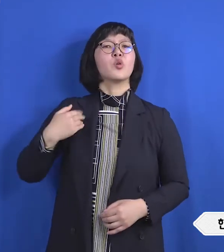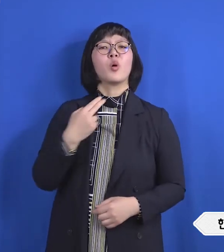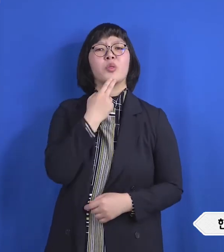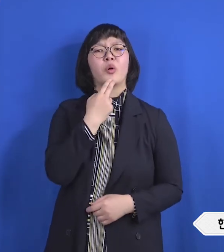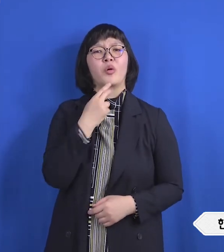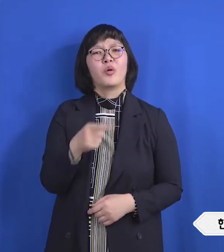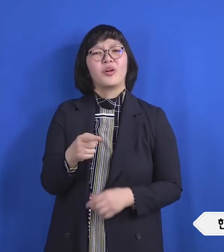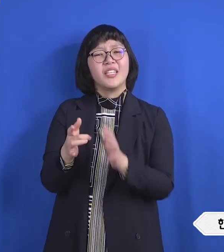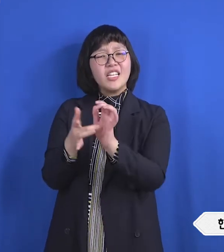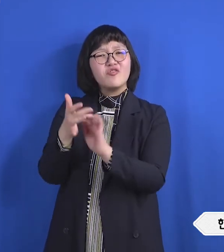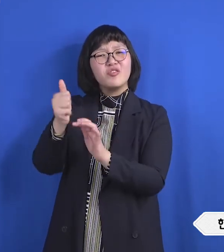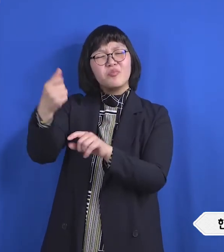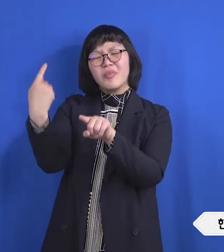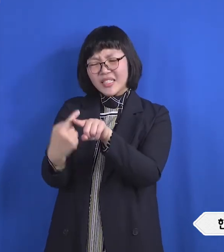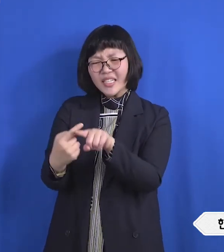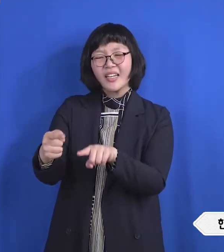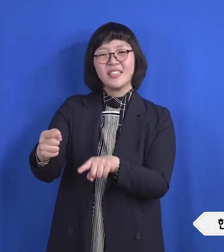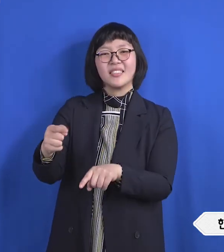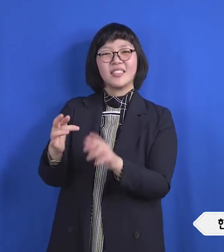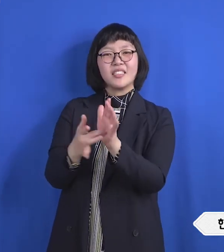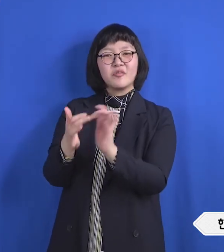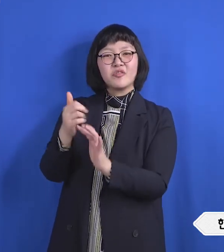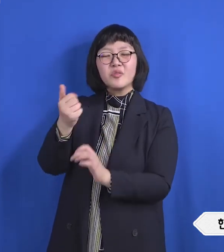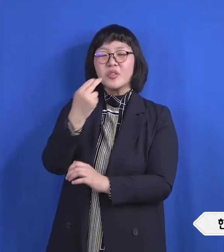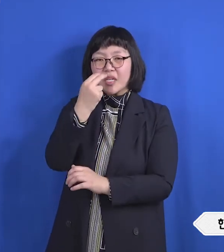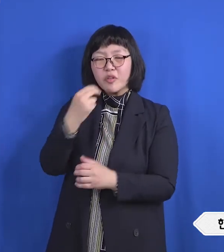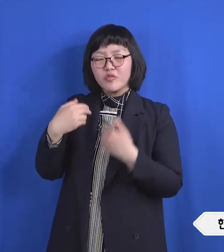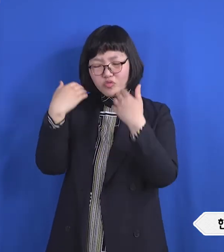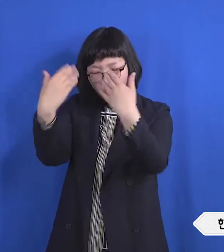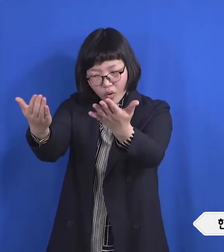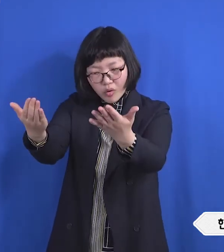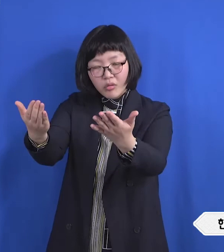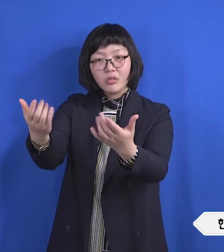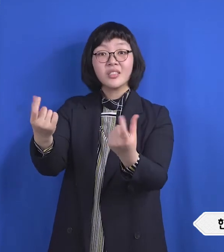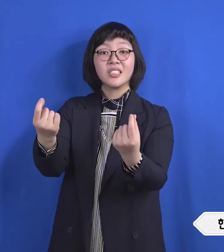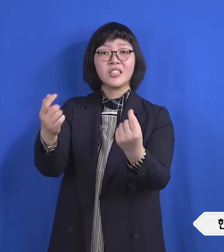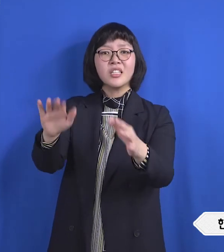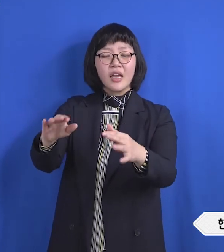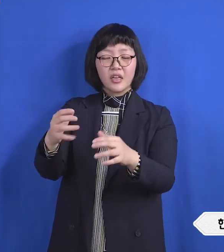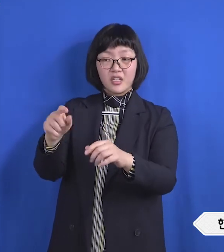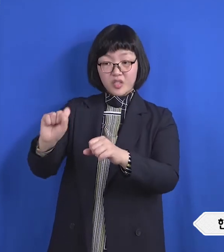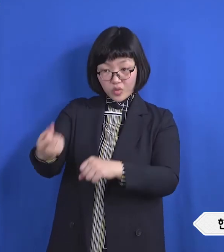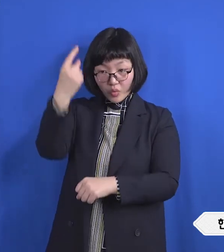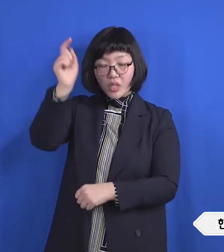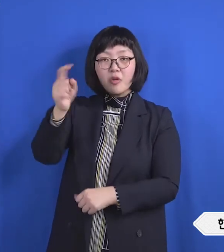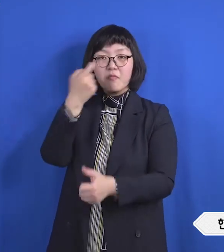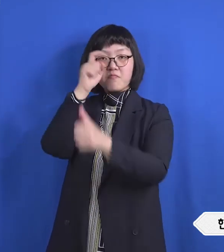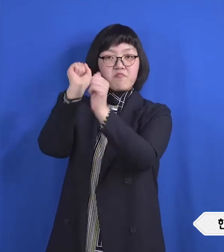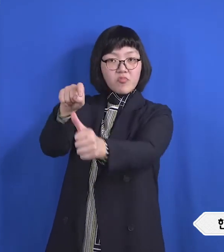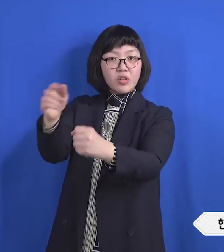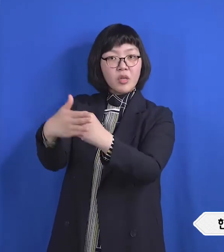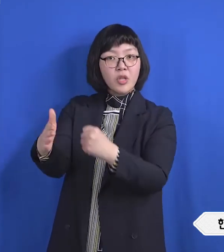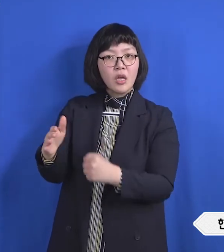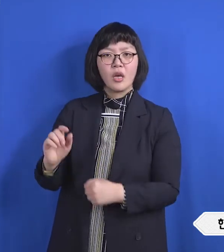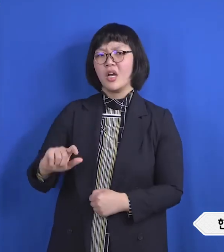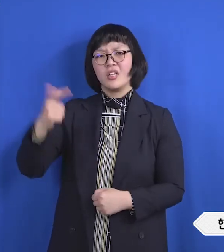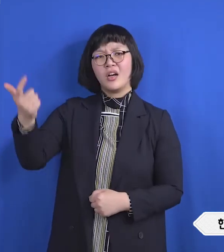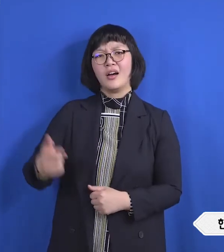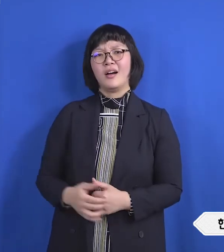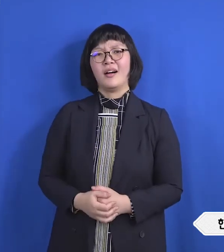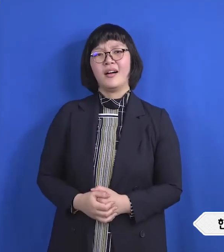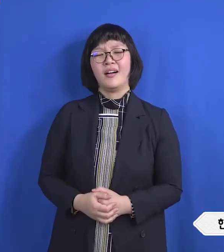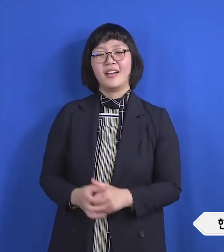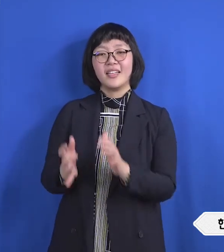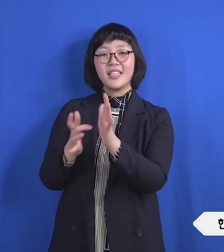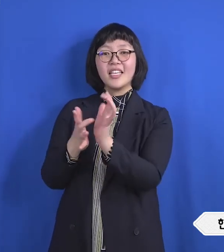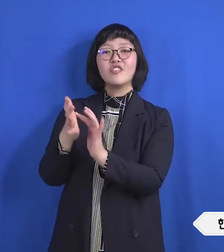주셨으니까요. 그런데 그게 뭐 그렇게 해라고 누가 명령한다고 되겠습니까? 명령으로 되겠습니까?